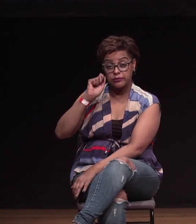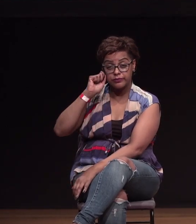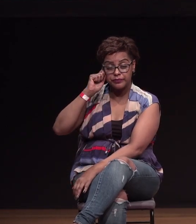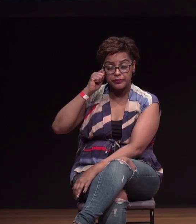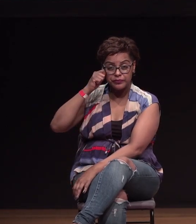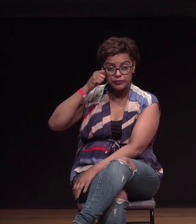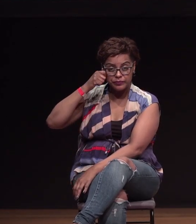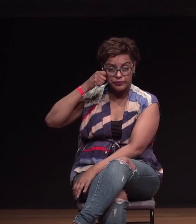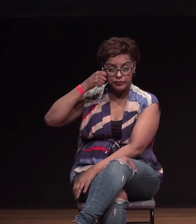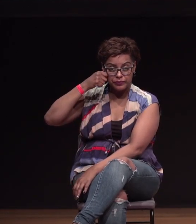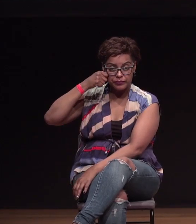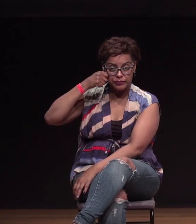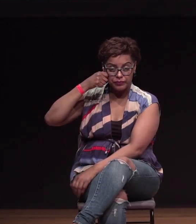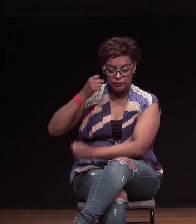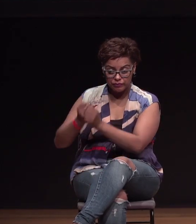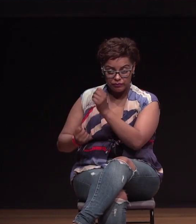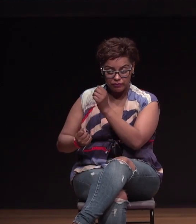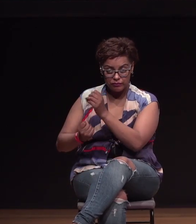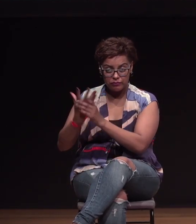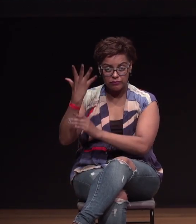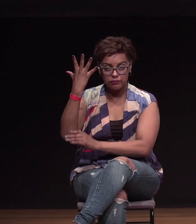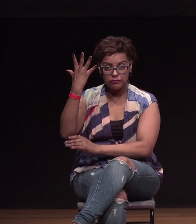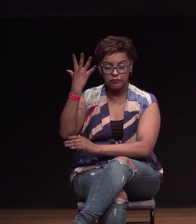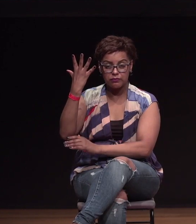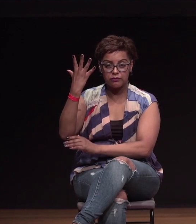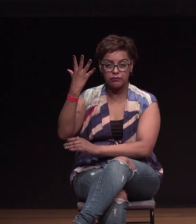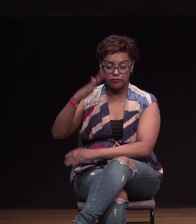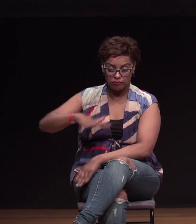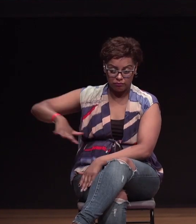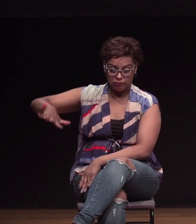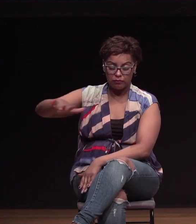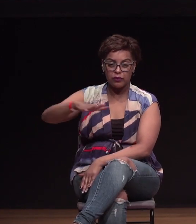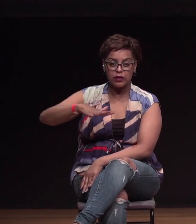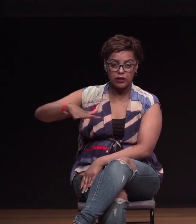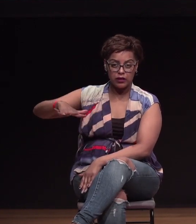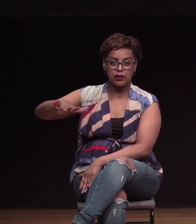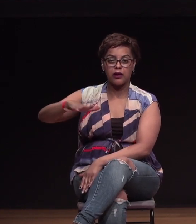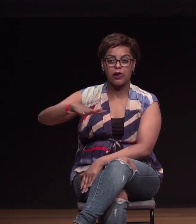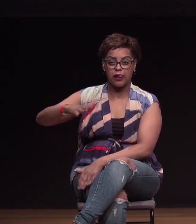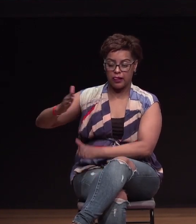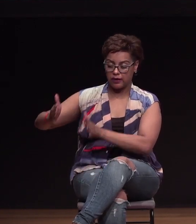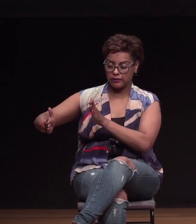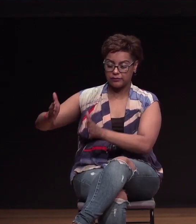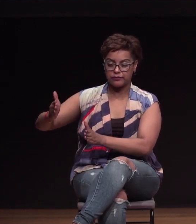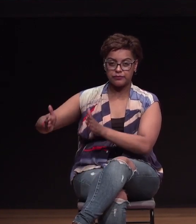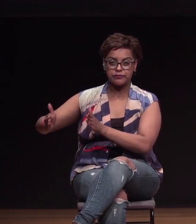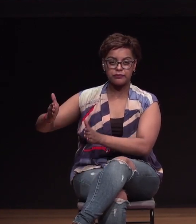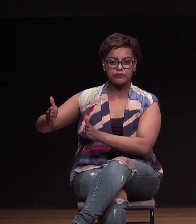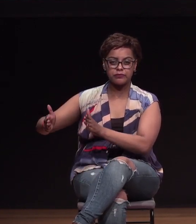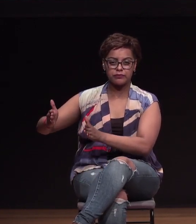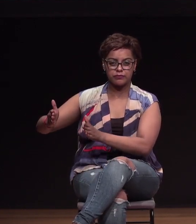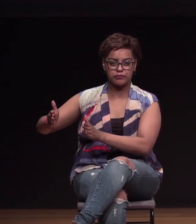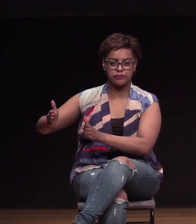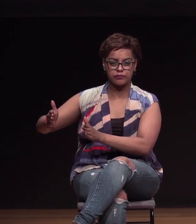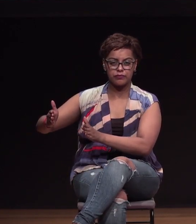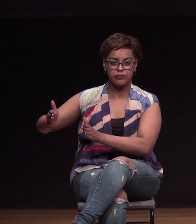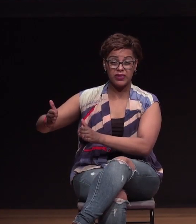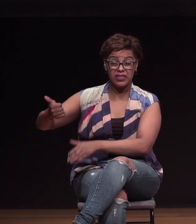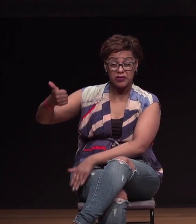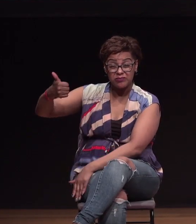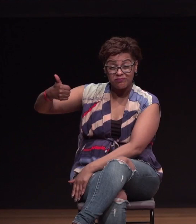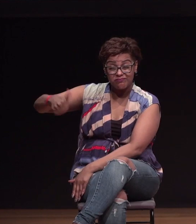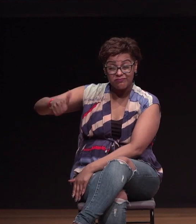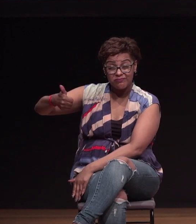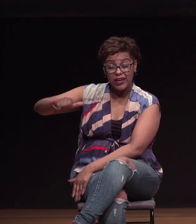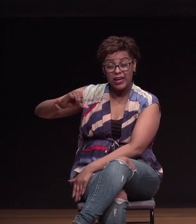negra surgiu aqui nesse nosso período contemporâneo, né? Uma crítica muito